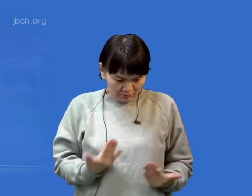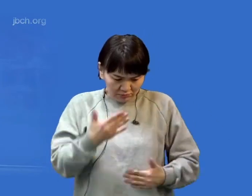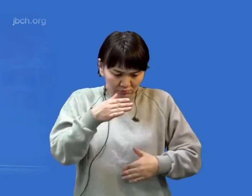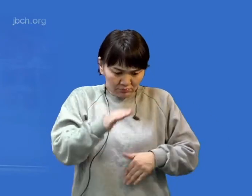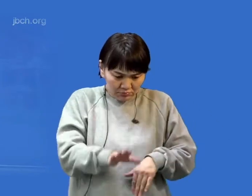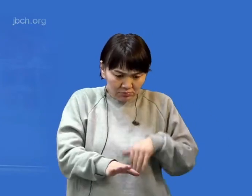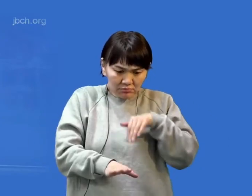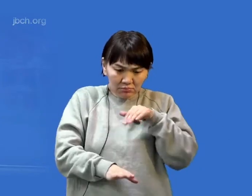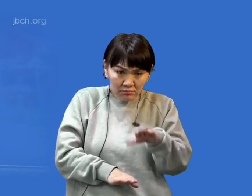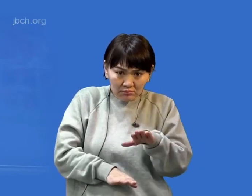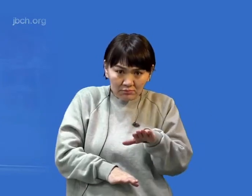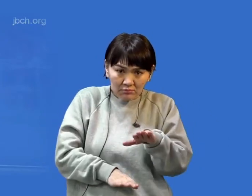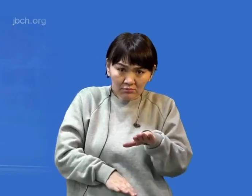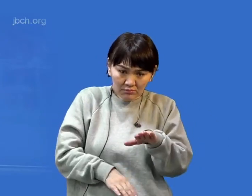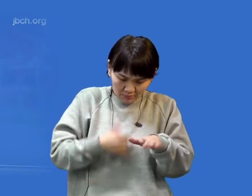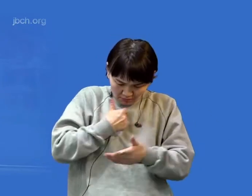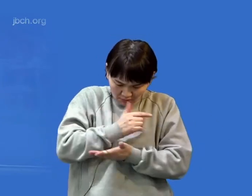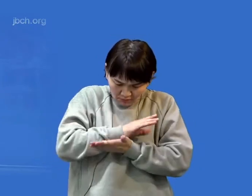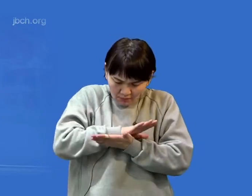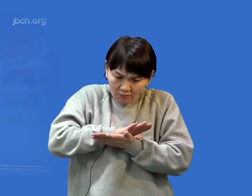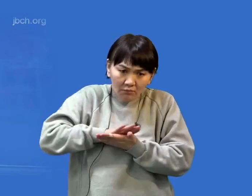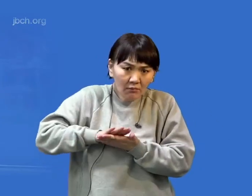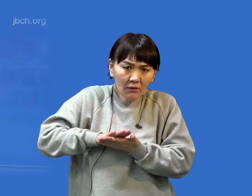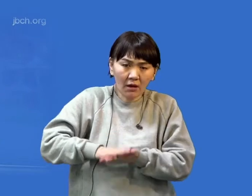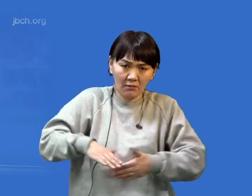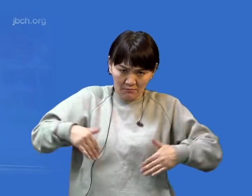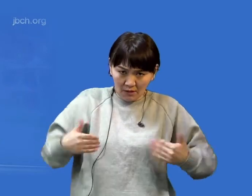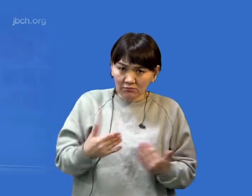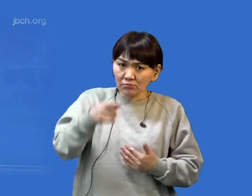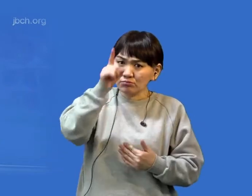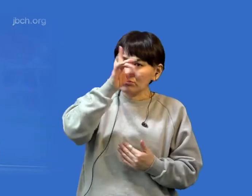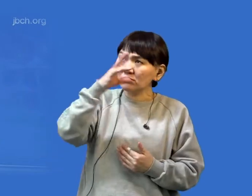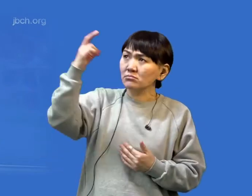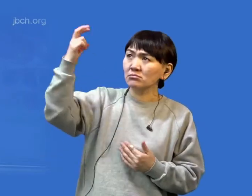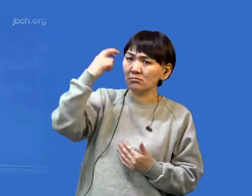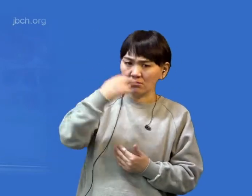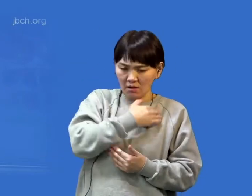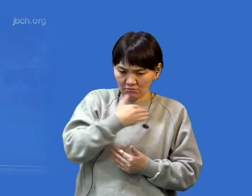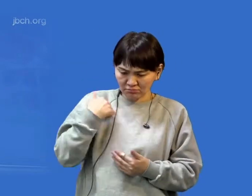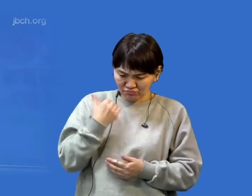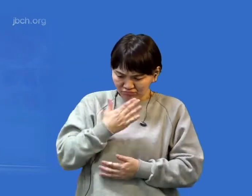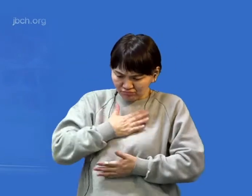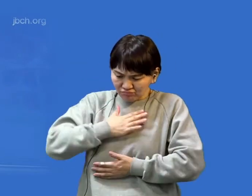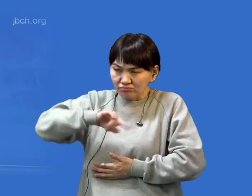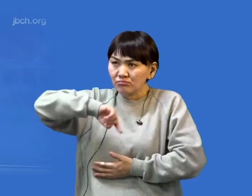бурхны үл ариун бас гэдэг гоон амьдралдаа бурхныг эзнэр хүлээн зөвшөөрөхгүй